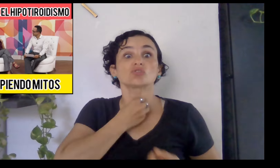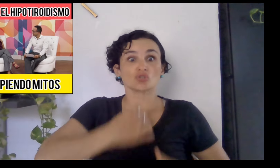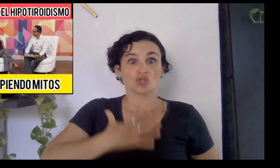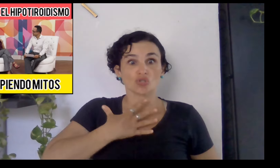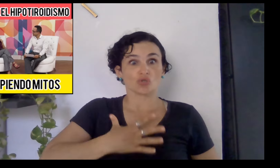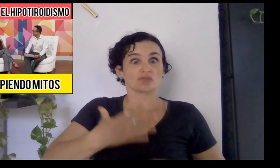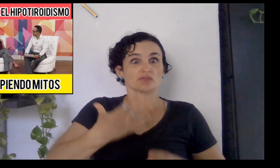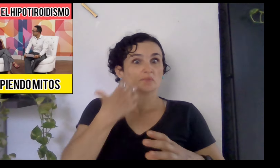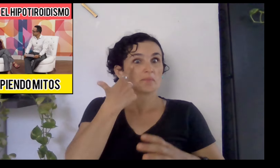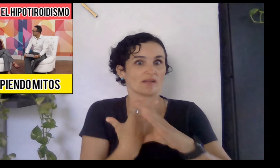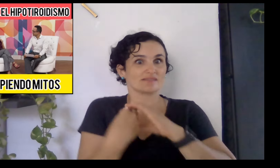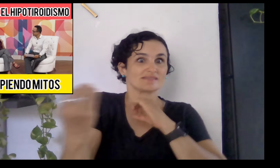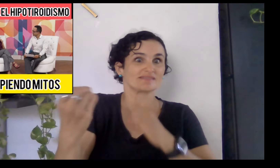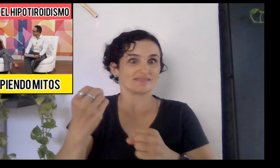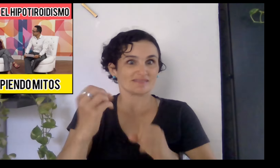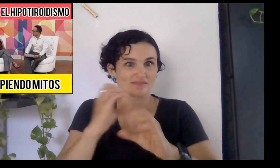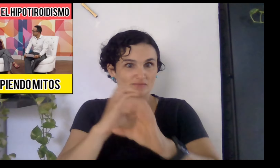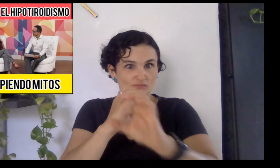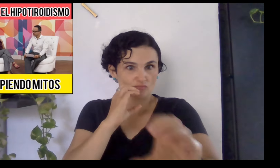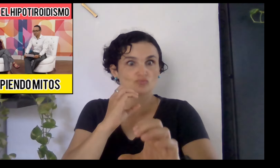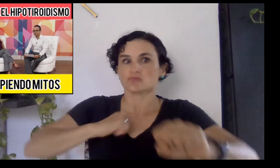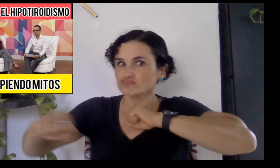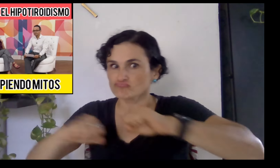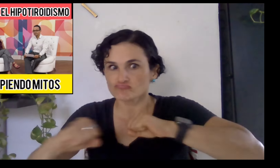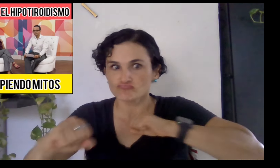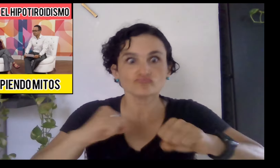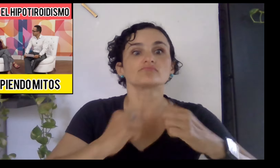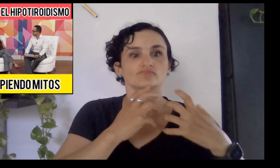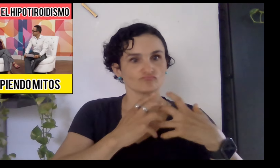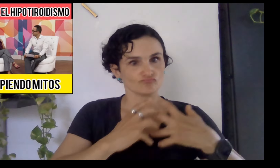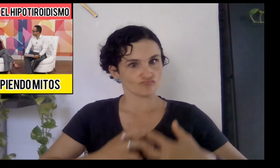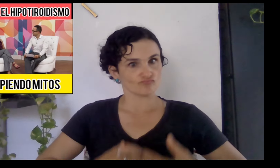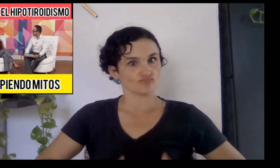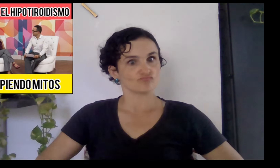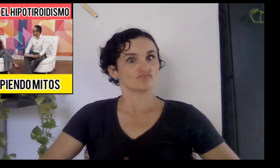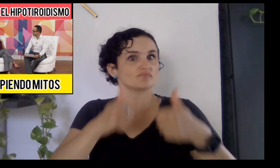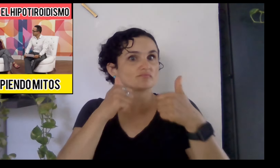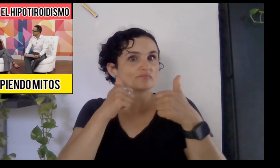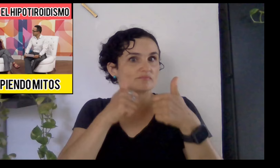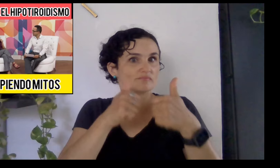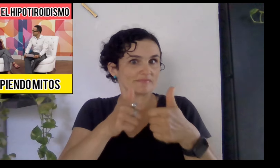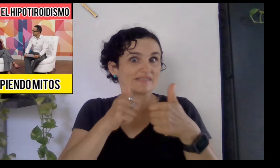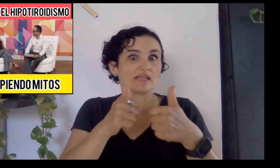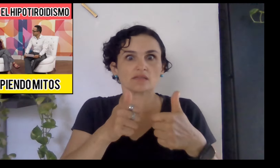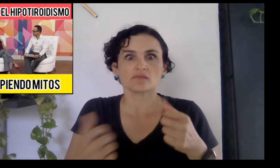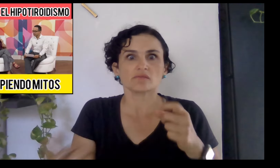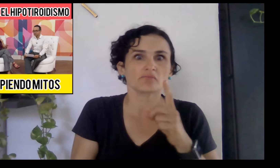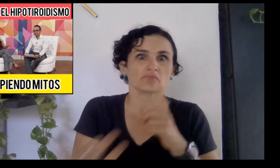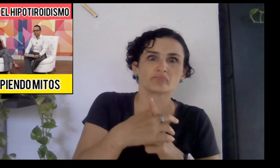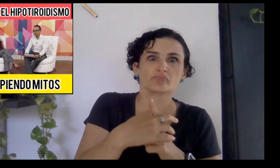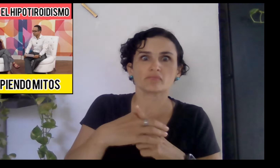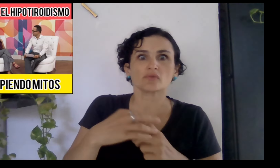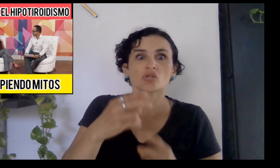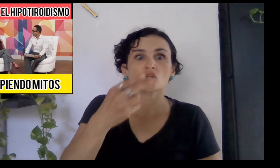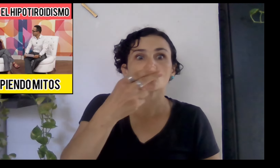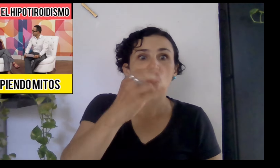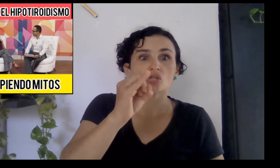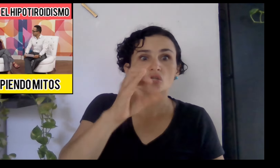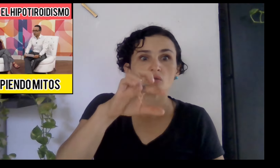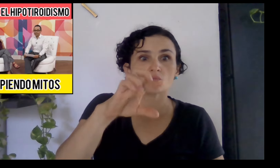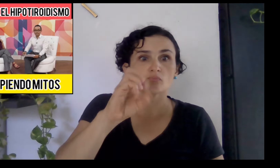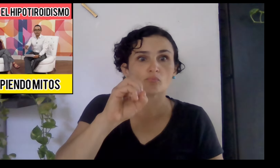hormonas tiroidea activa que empieza a funcionar y hacer lo que debe hacer y entonces deja de funcionar como hipotiroidismo y se vuelve normotiroidea